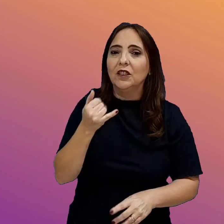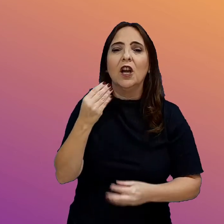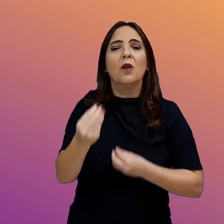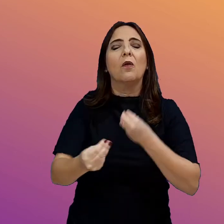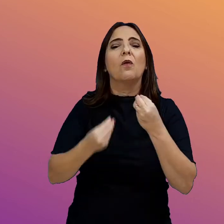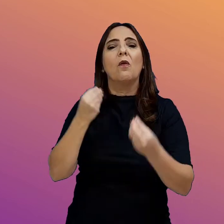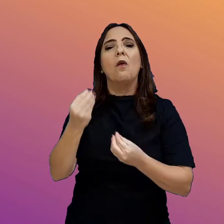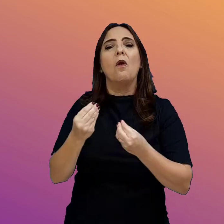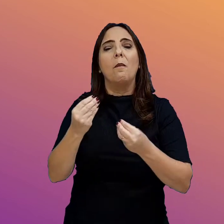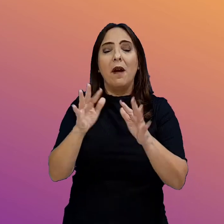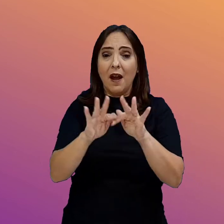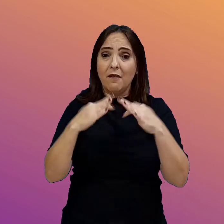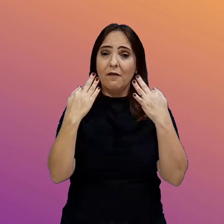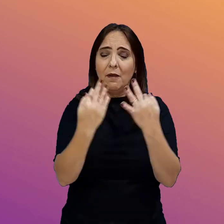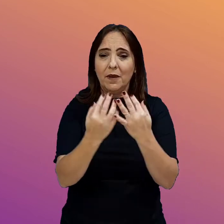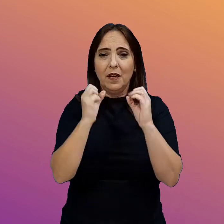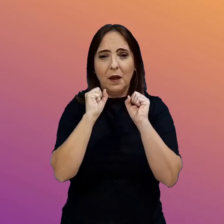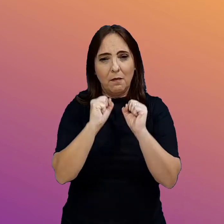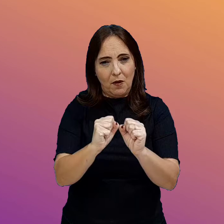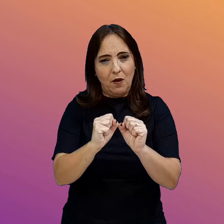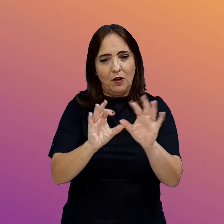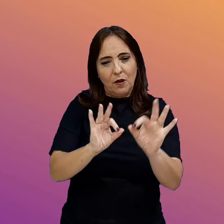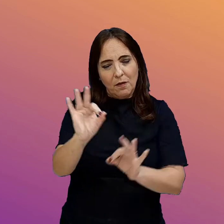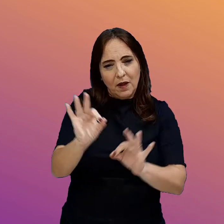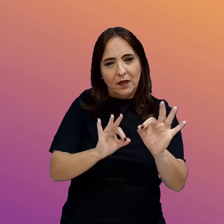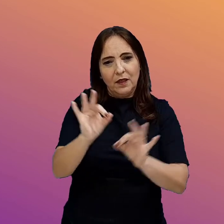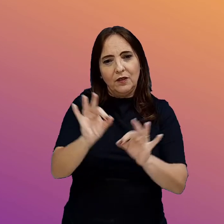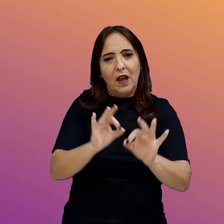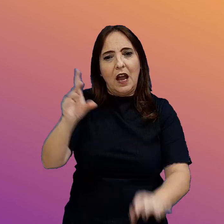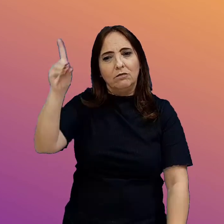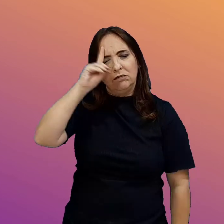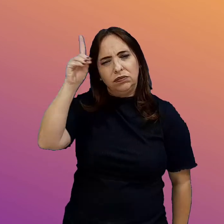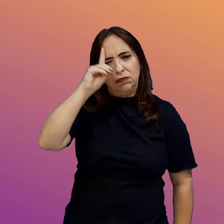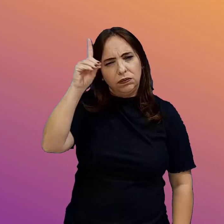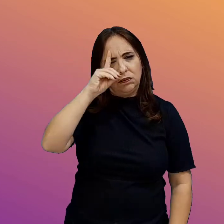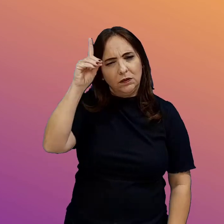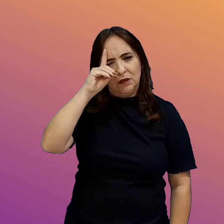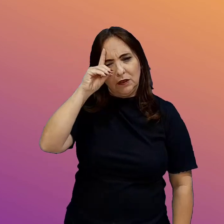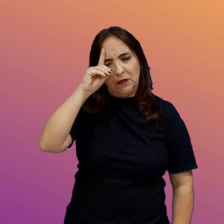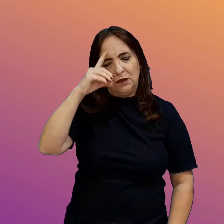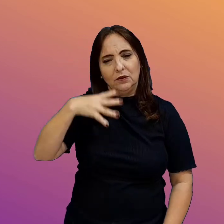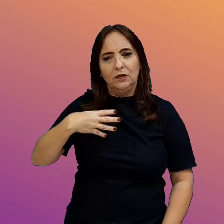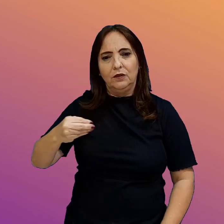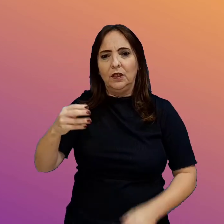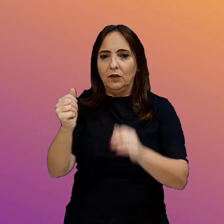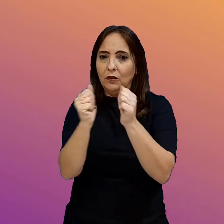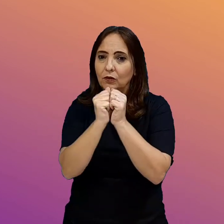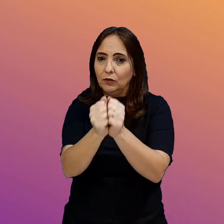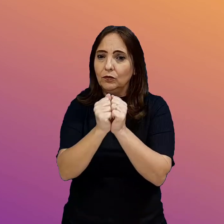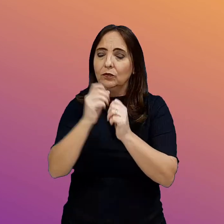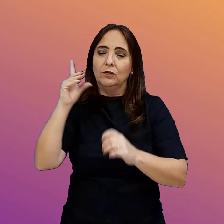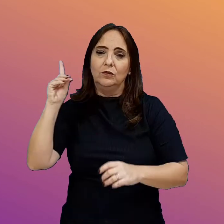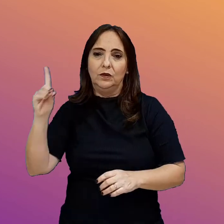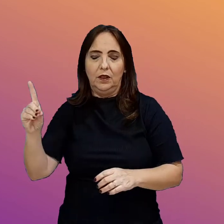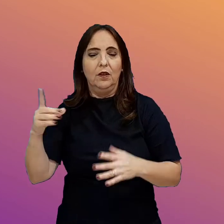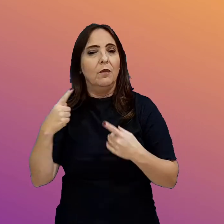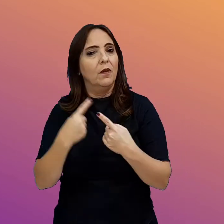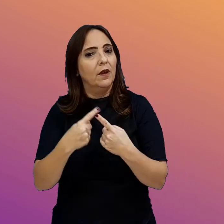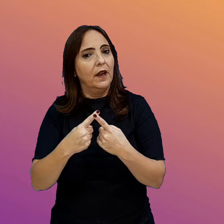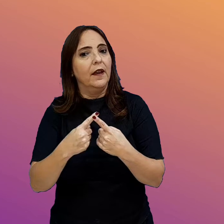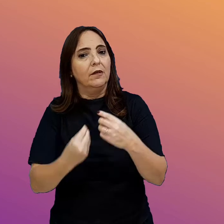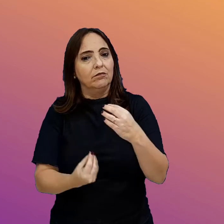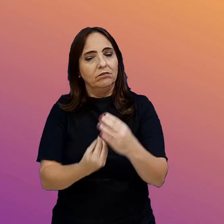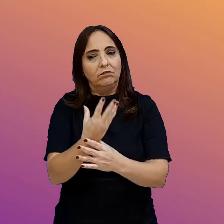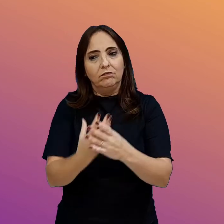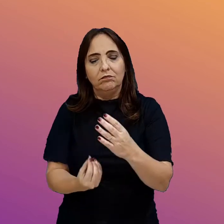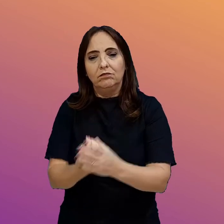a família pode planejar a rotina com os filhos com Deus, porque a gente vai criando esse